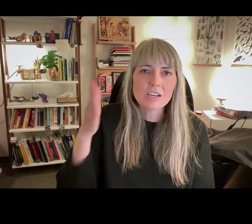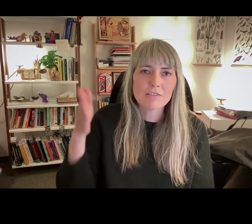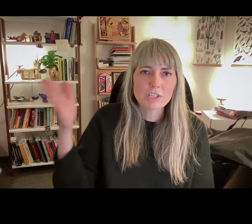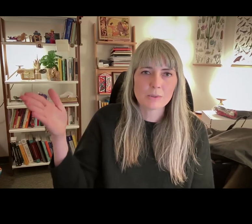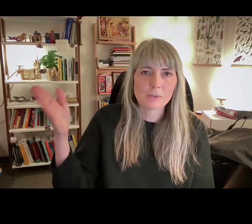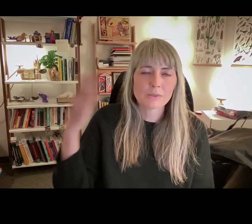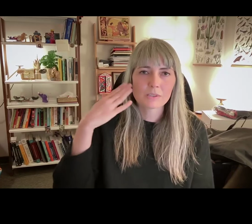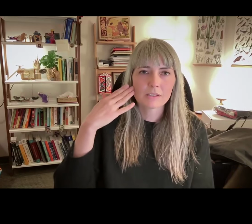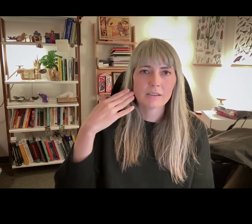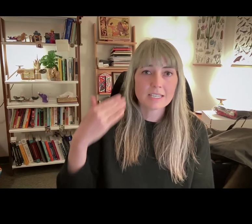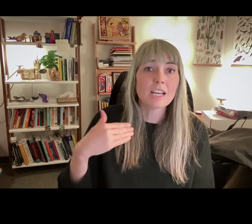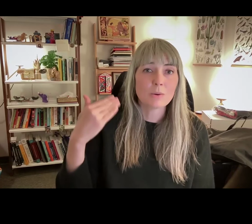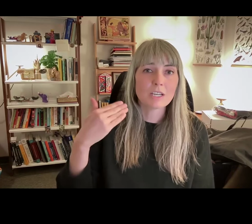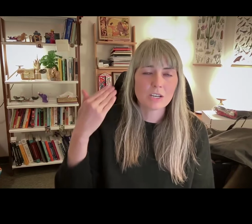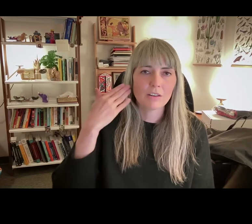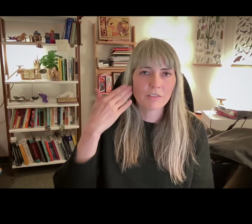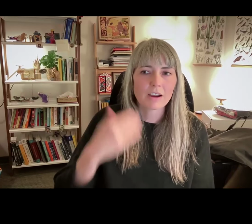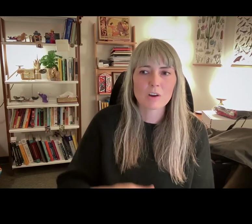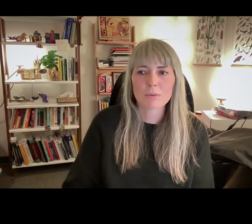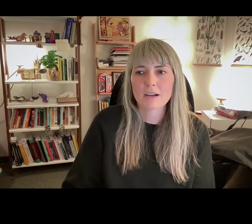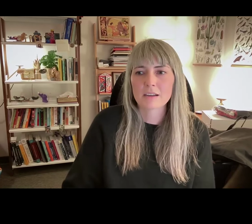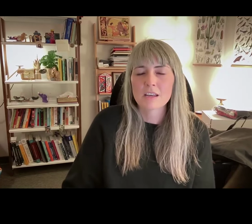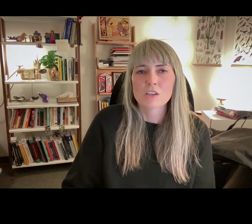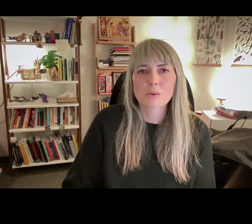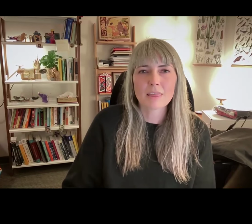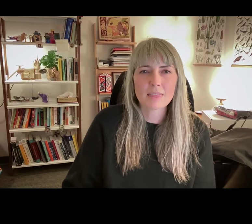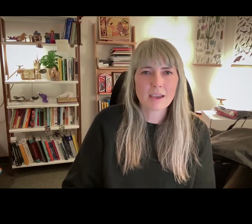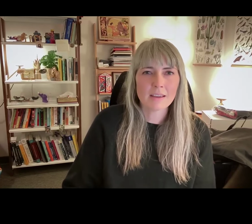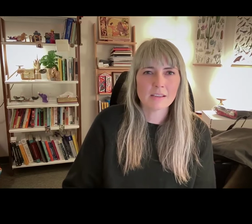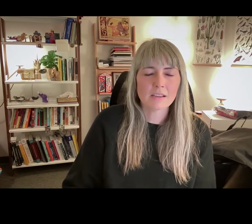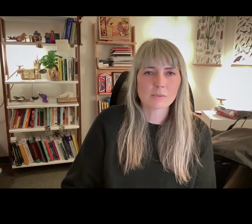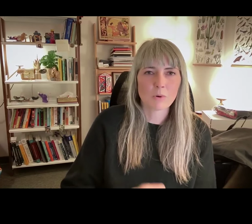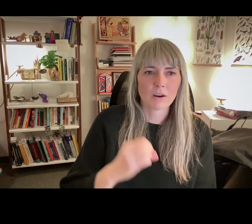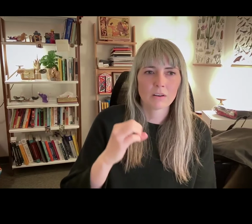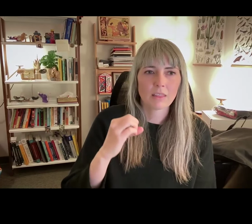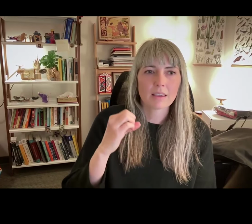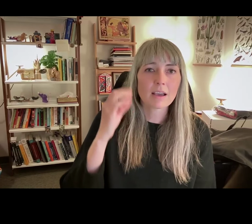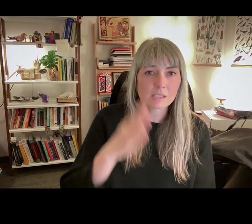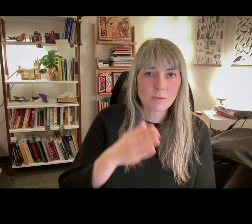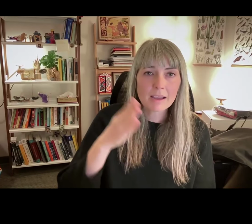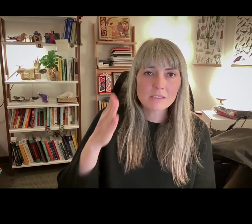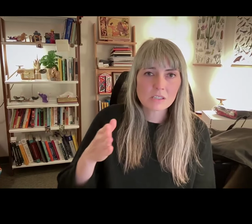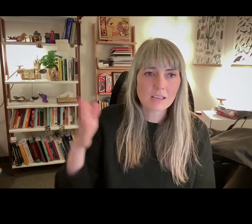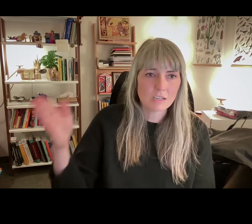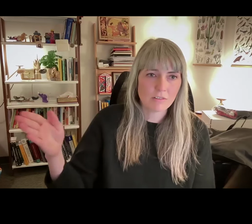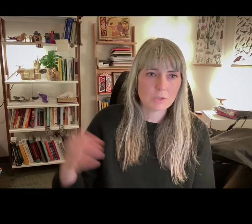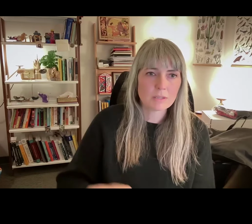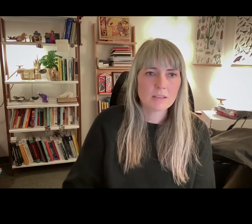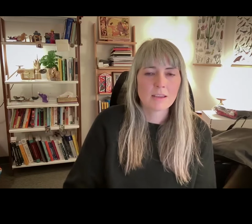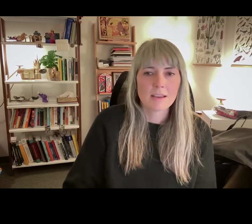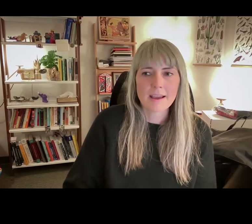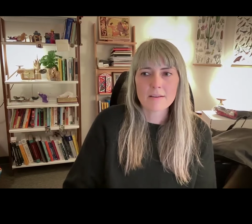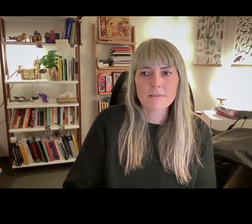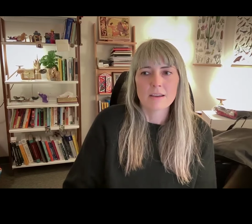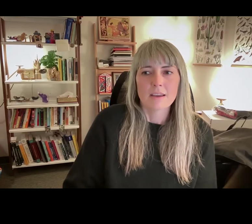each popularizado. individual's Ah, attenuation of their earplug. So I think that it's more like customized to the